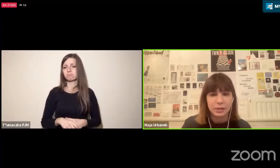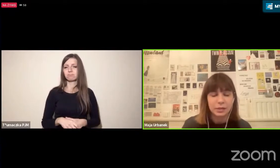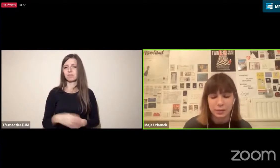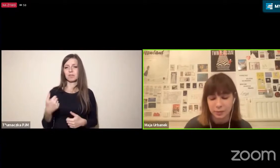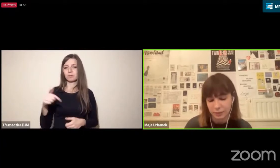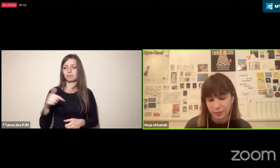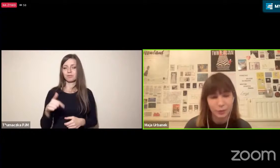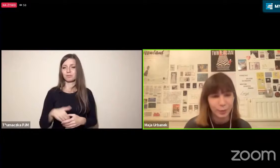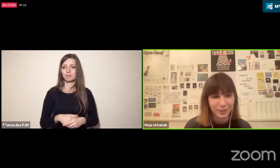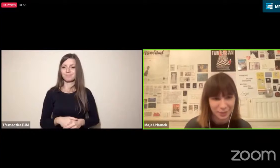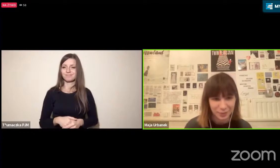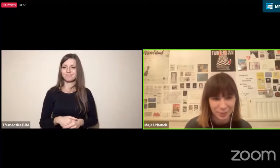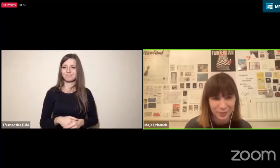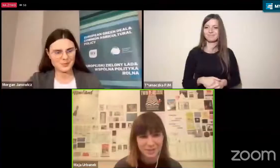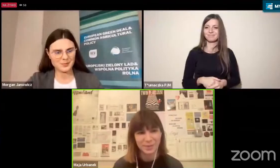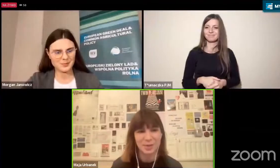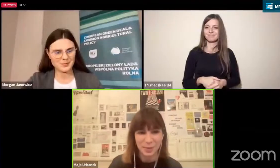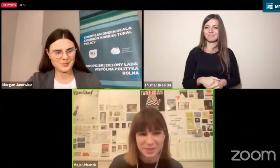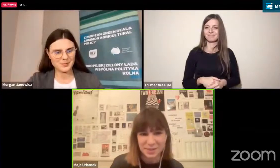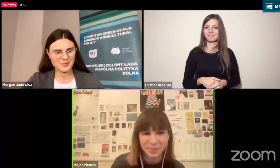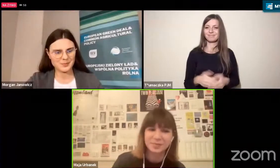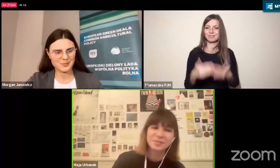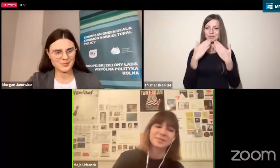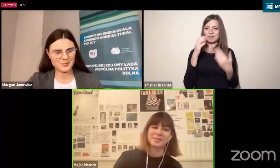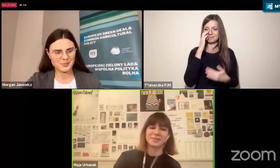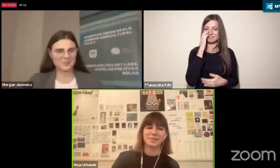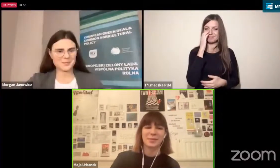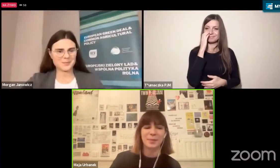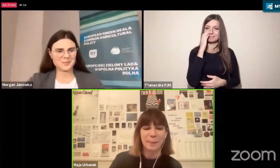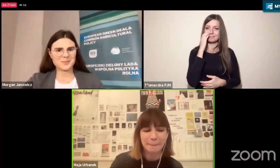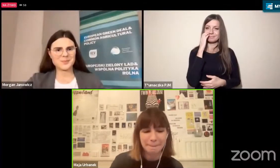I to chyba tyle ode mnie. Dziękuję bardzo.